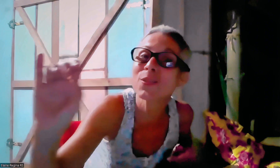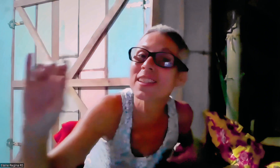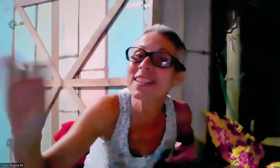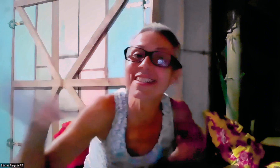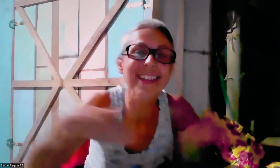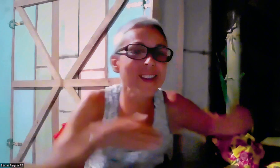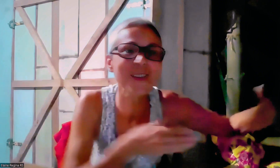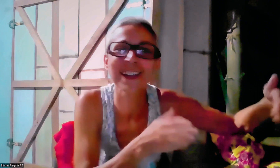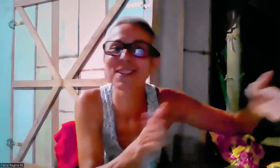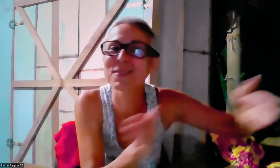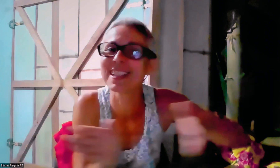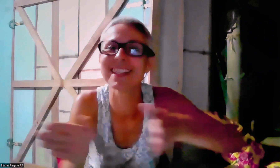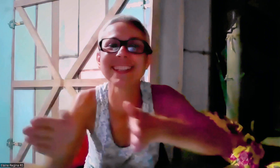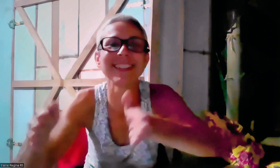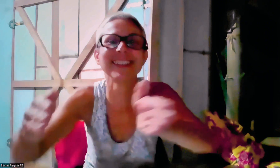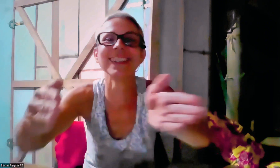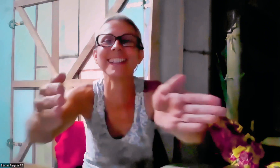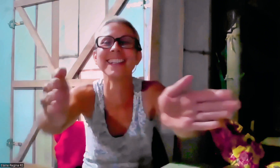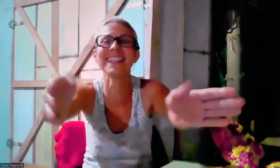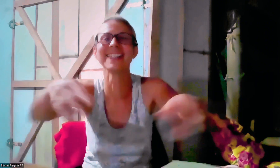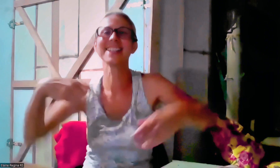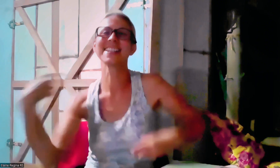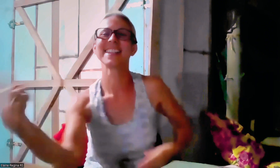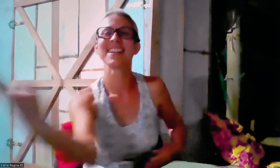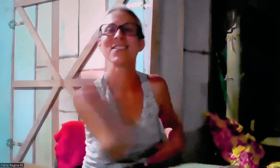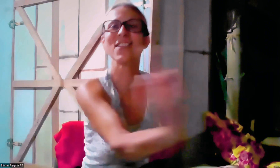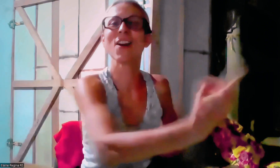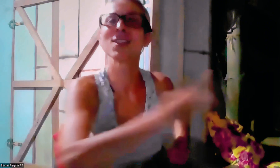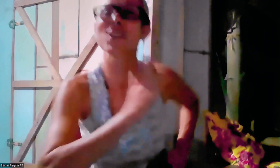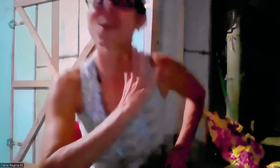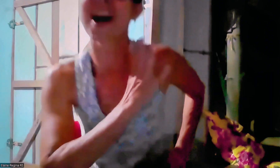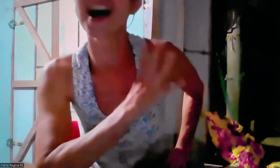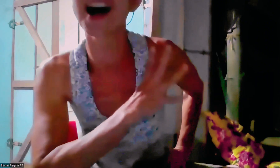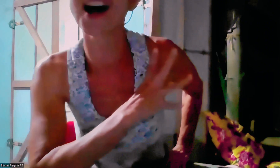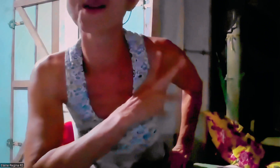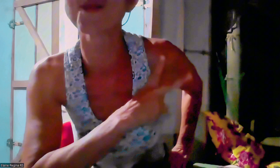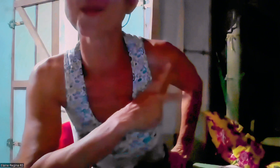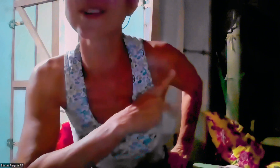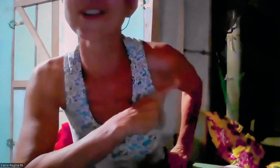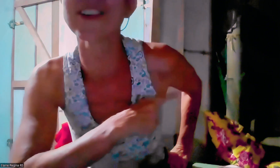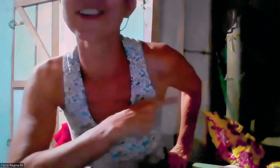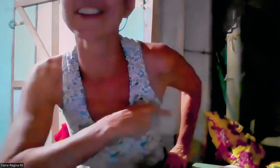Cada um tem seu caminho e tem o nosso.